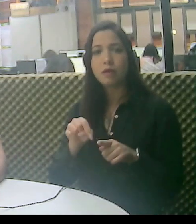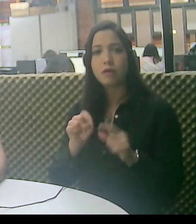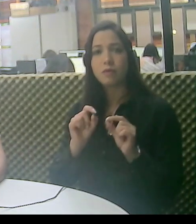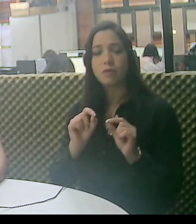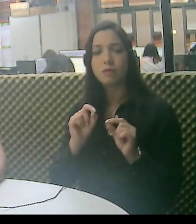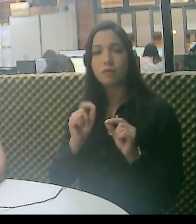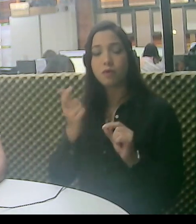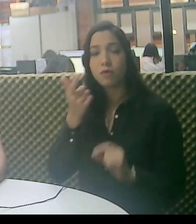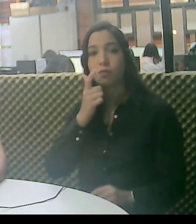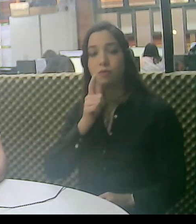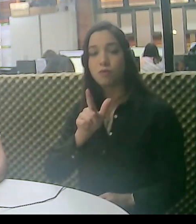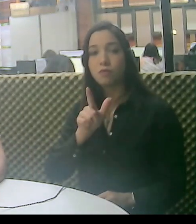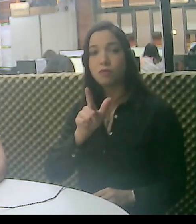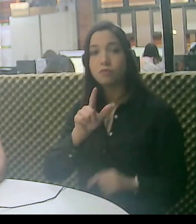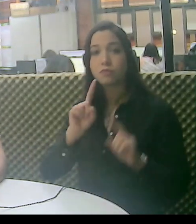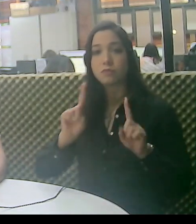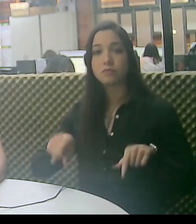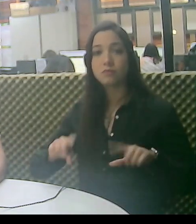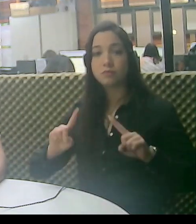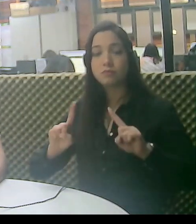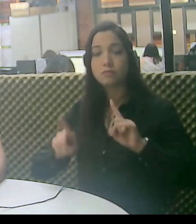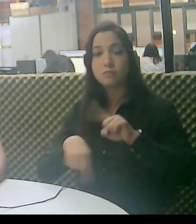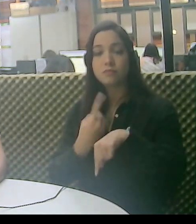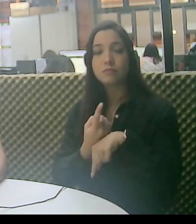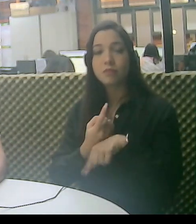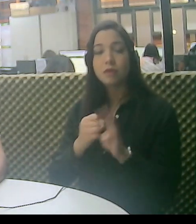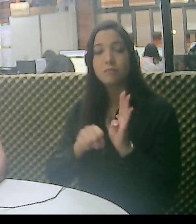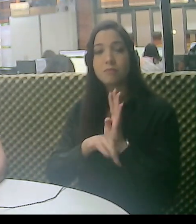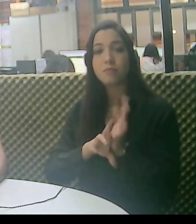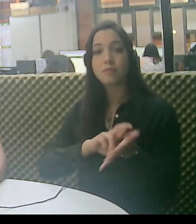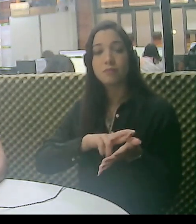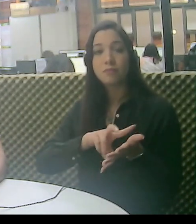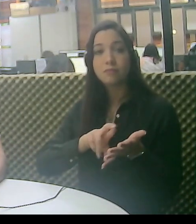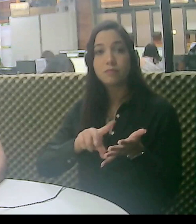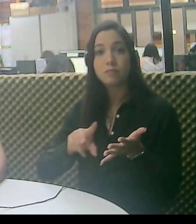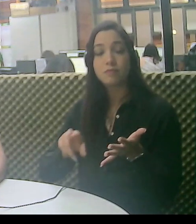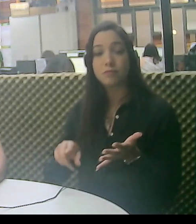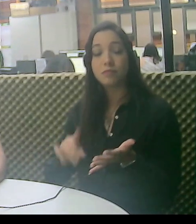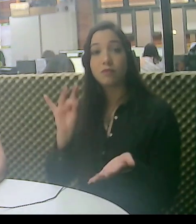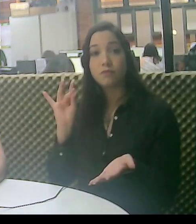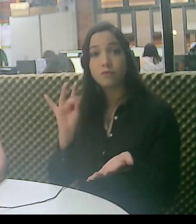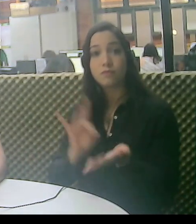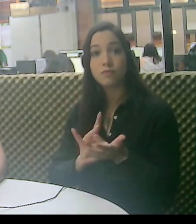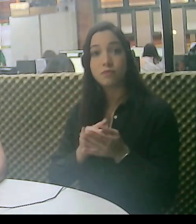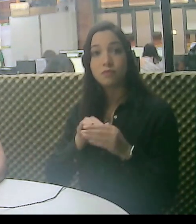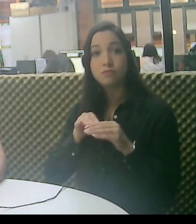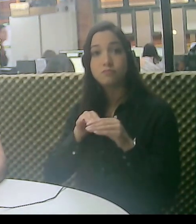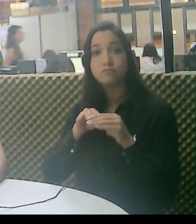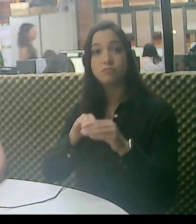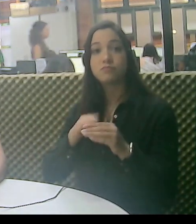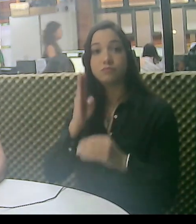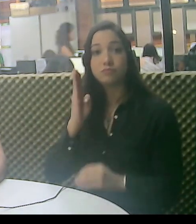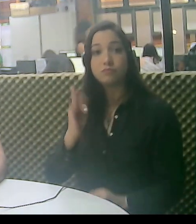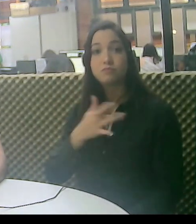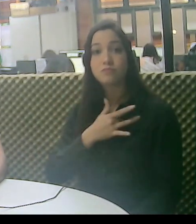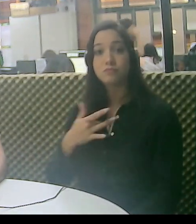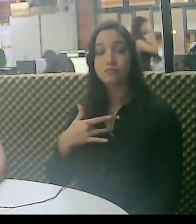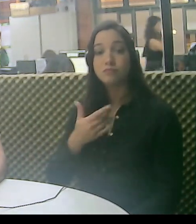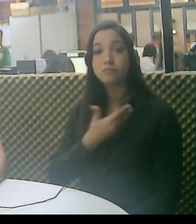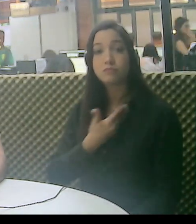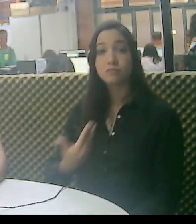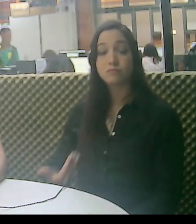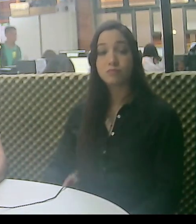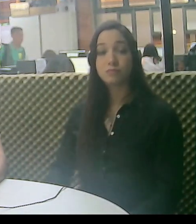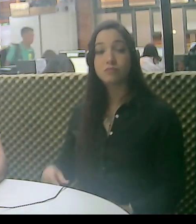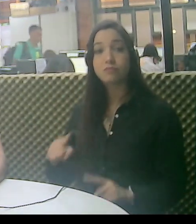consegue, com esse trabalho, promover uma série de outros benefícios que, de fato, tem um impacto direto no contexto de saúde pública, quando a